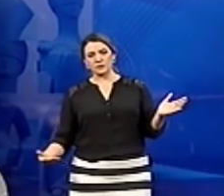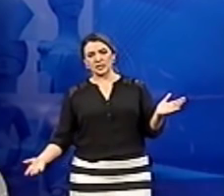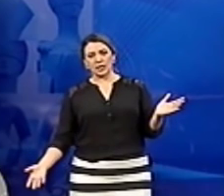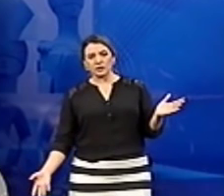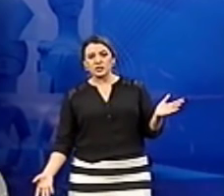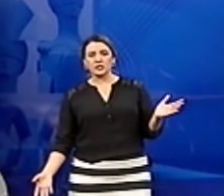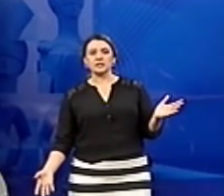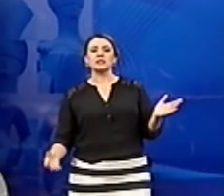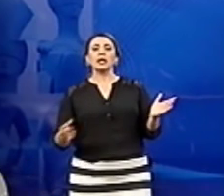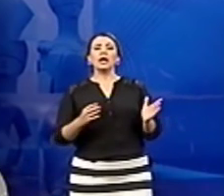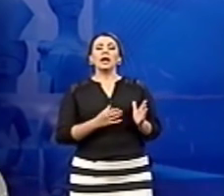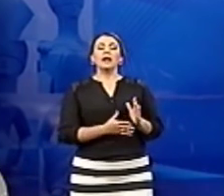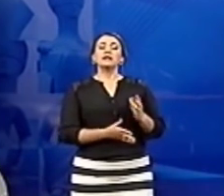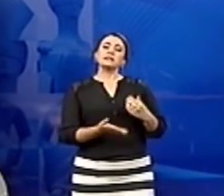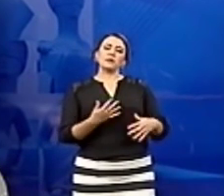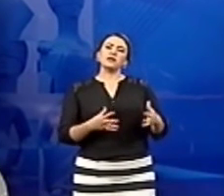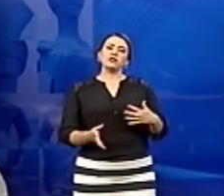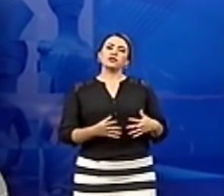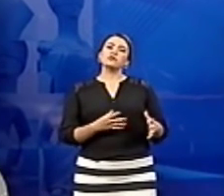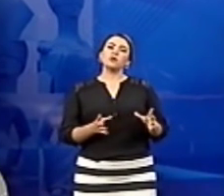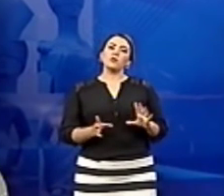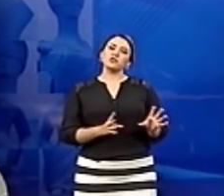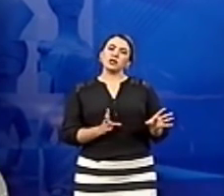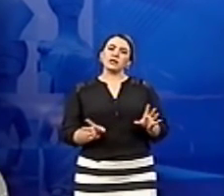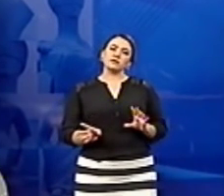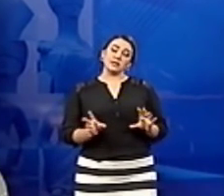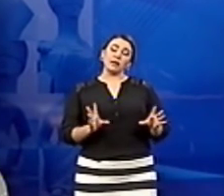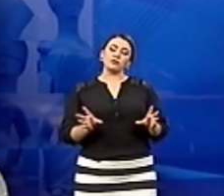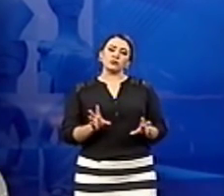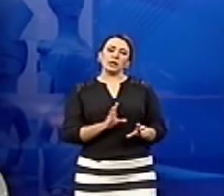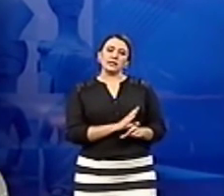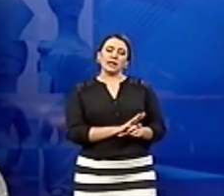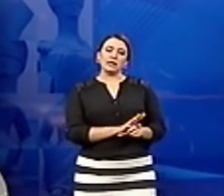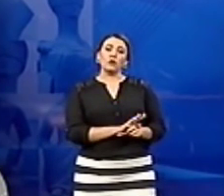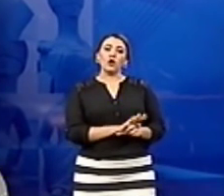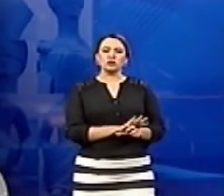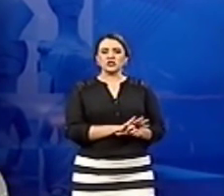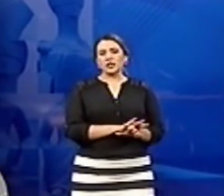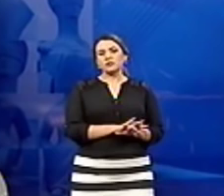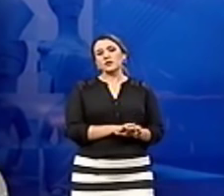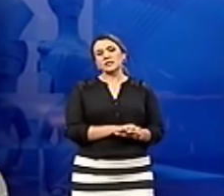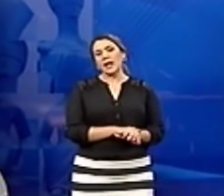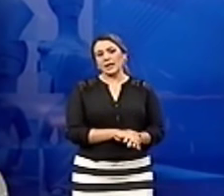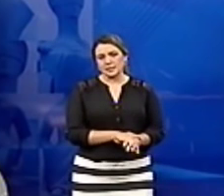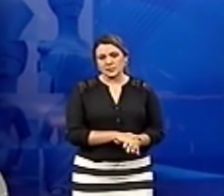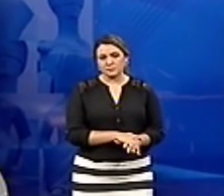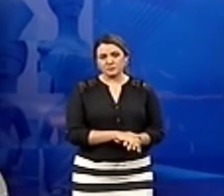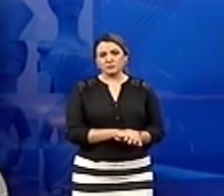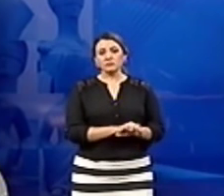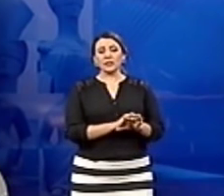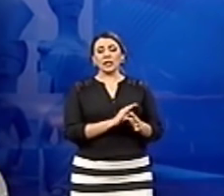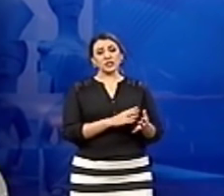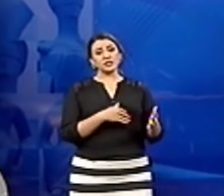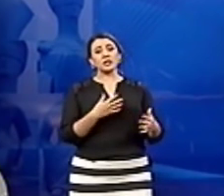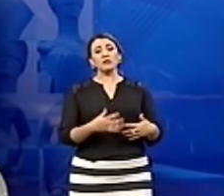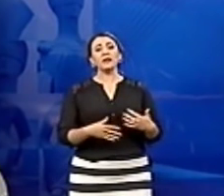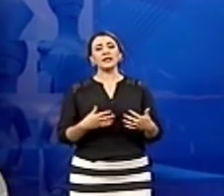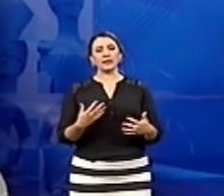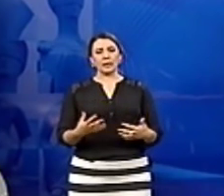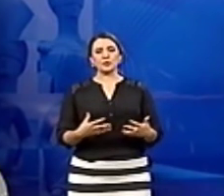direitos e garantias, que são entendidos como os direitos dentro do rol de direitos sociais. A gente não vai ter tempo